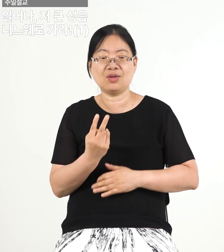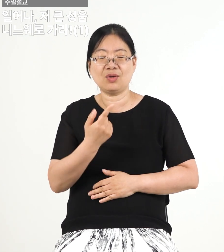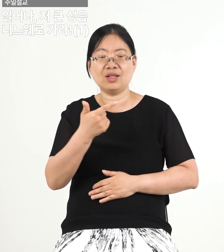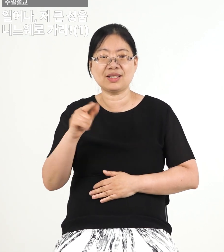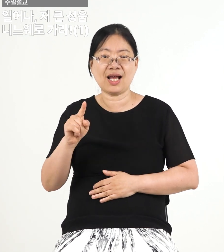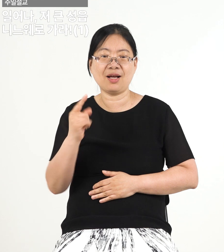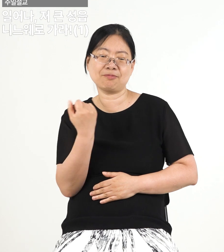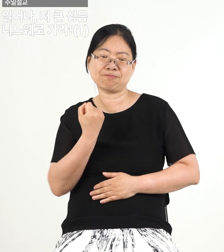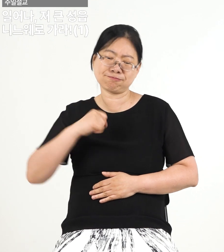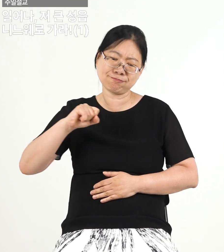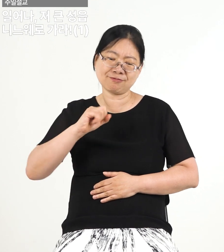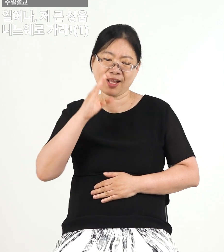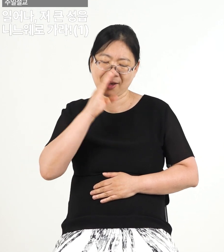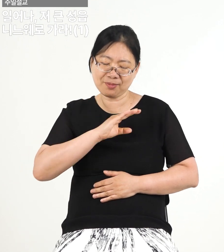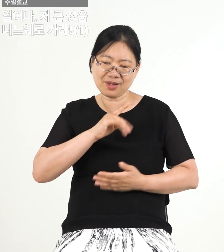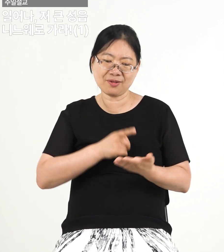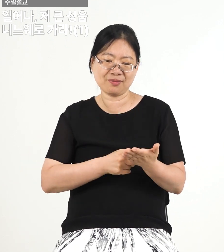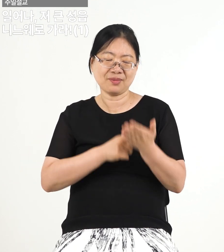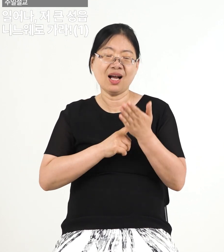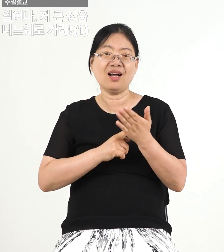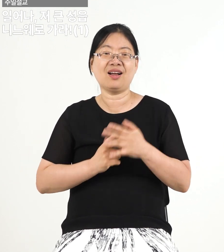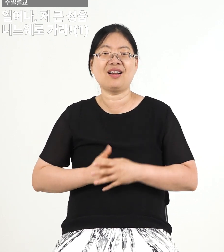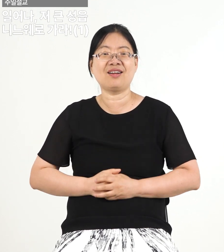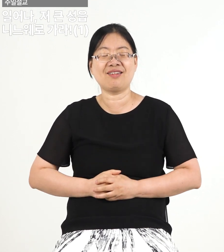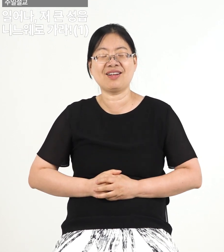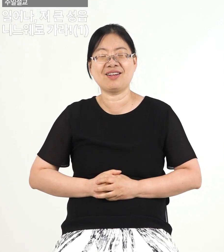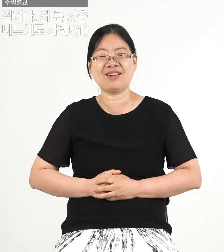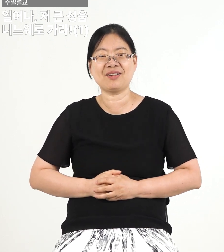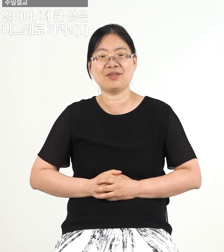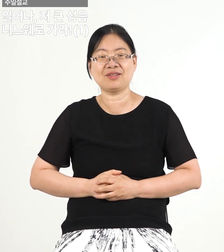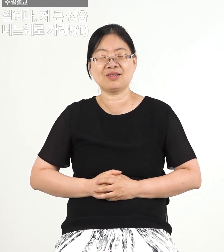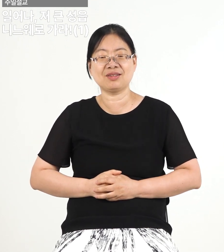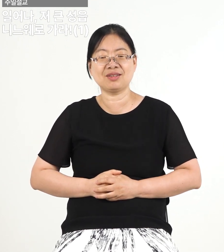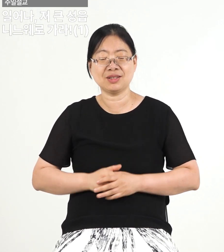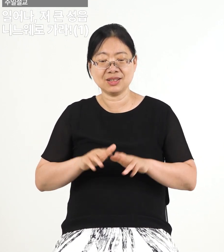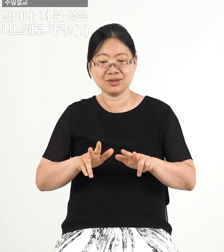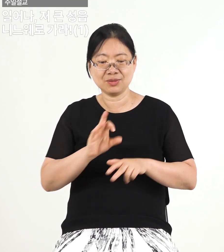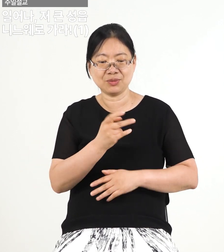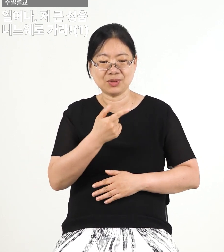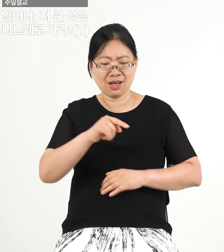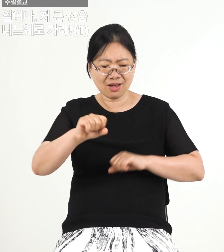요나의 악독이 드러나요. 얼마나 이게 철저히 악한 짓입니까?